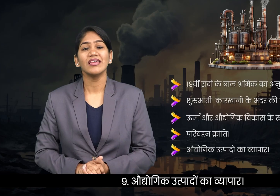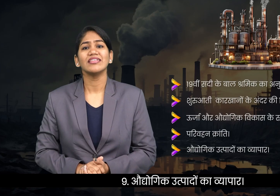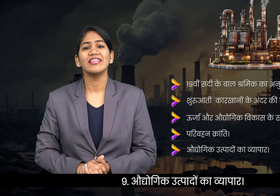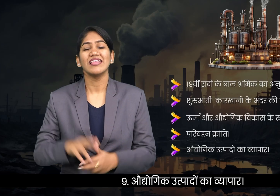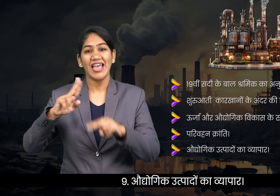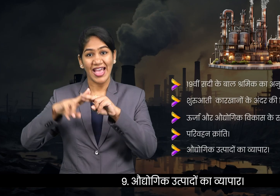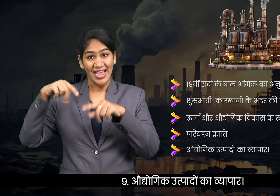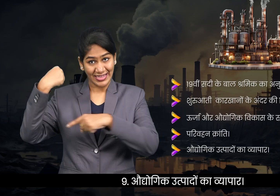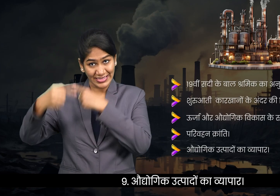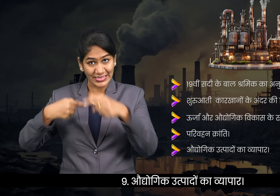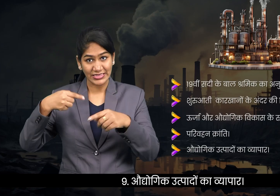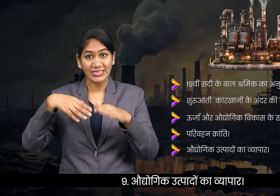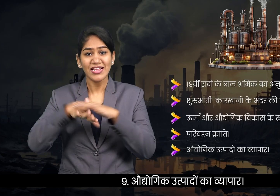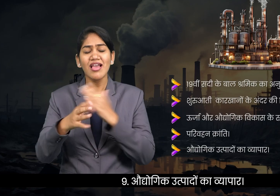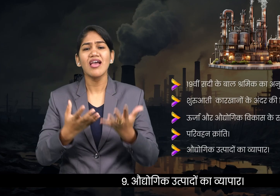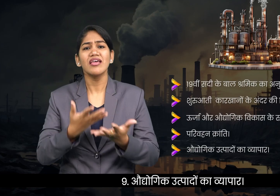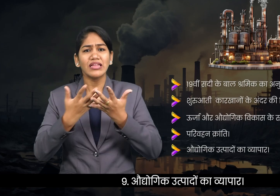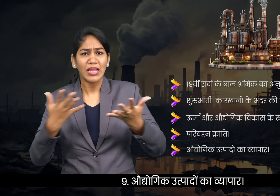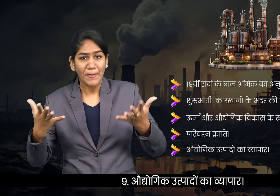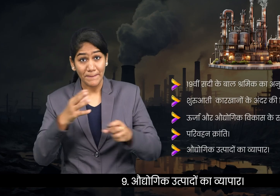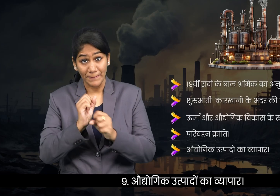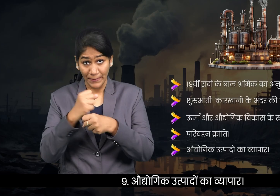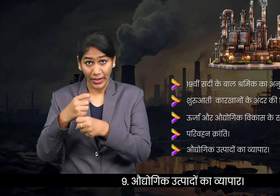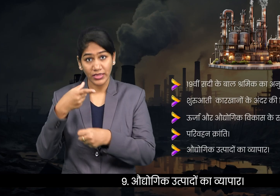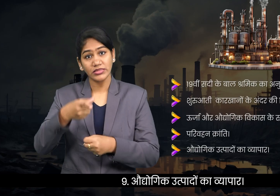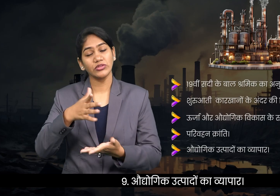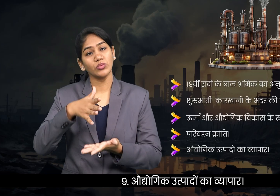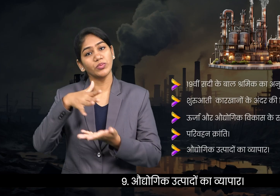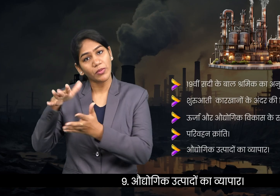9. औद्योगिक उत्पादों का व्यापार।